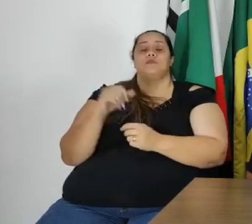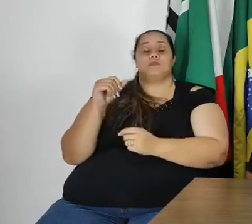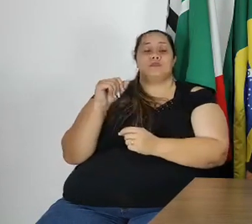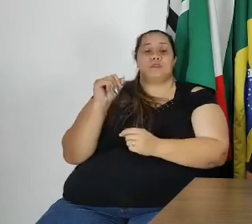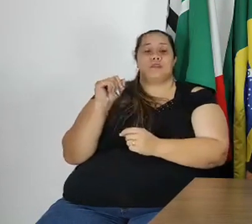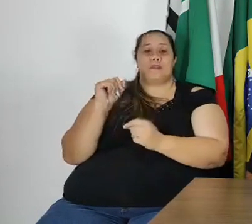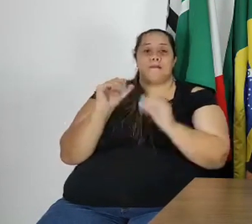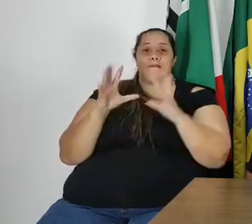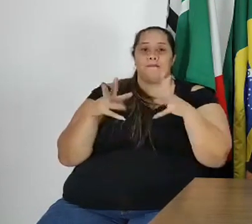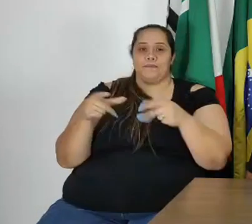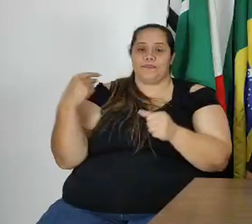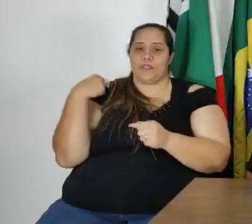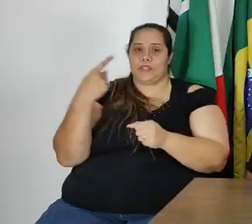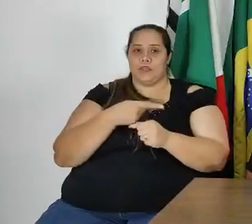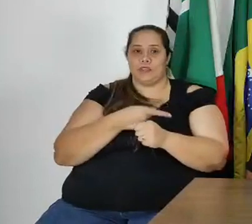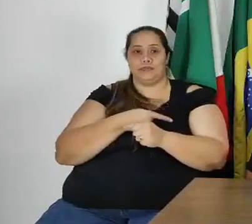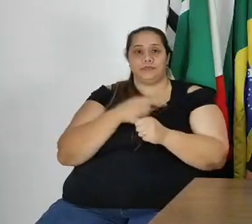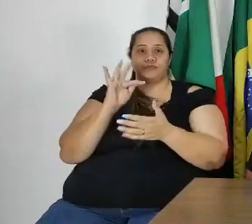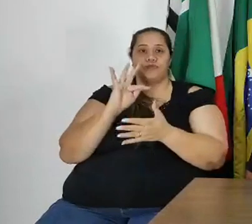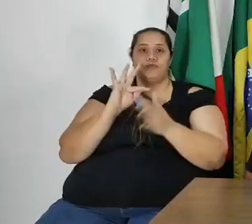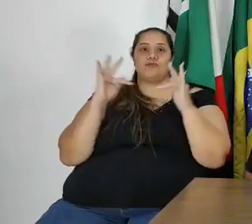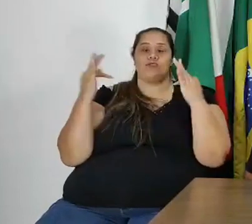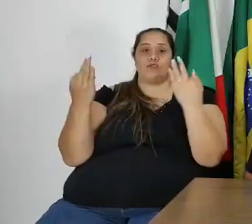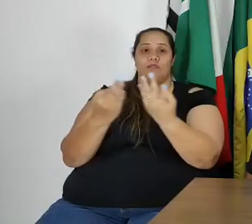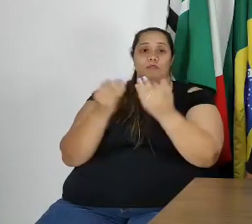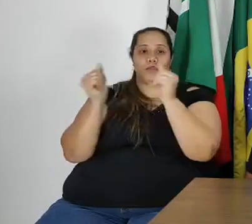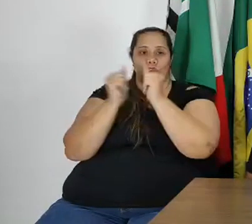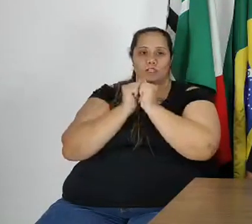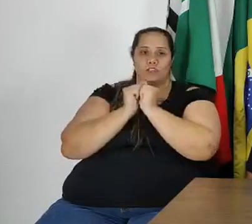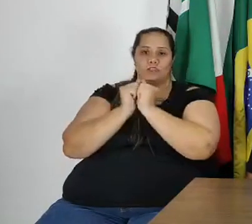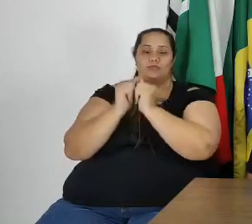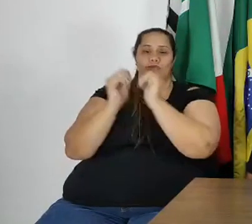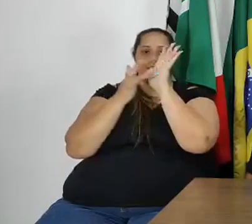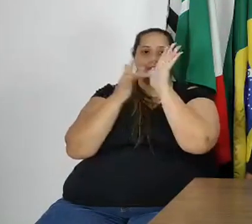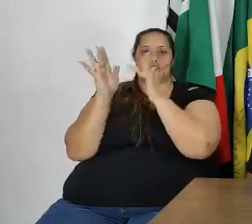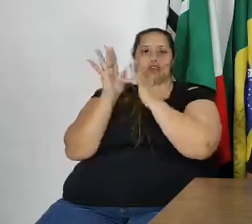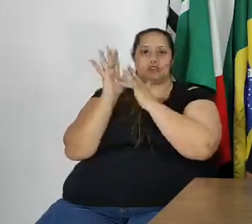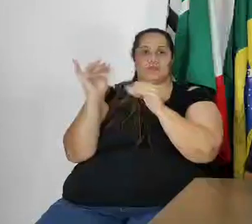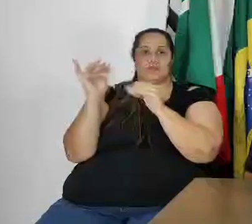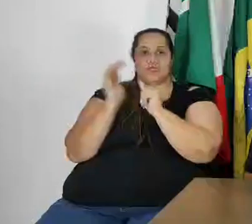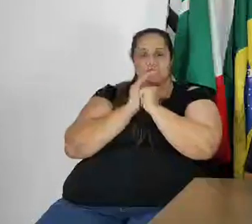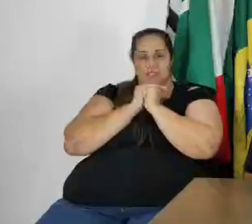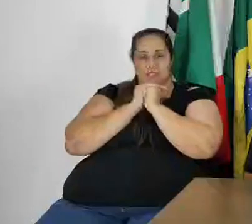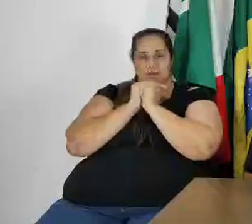arrebatado com o Senhor, esteja com Ele. Amém? É